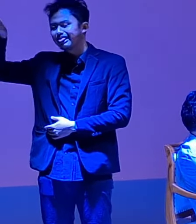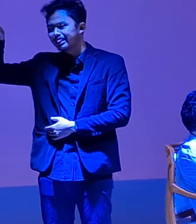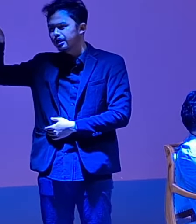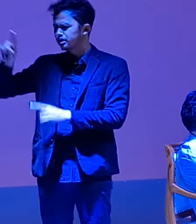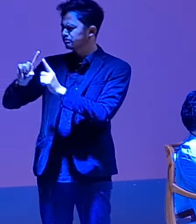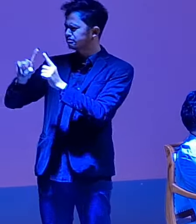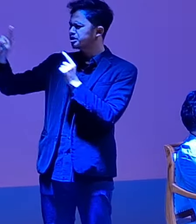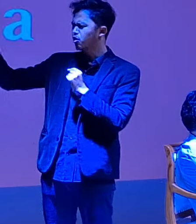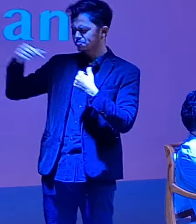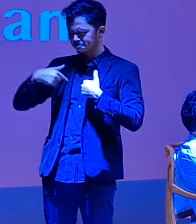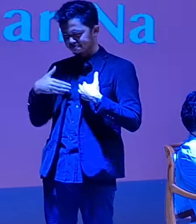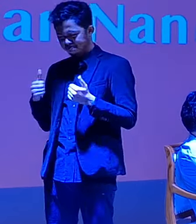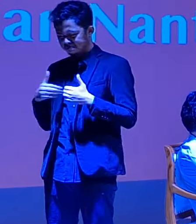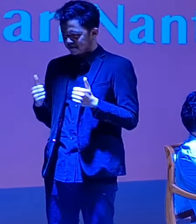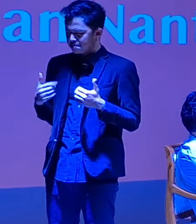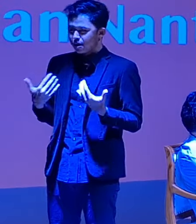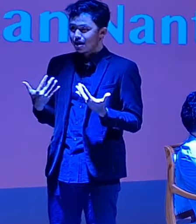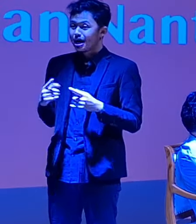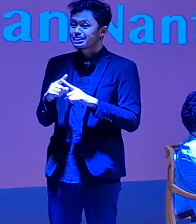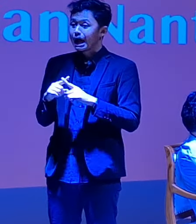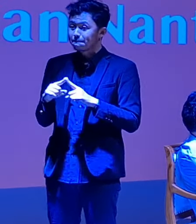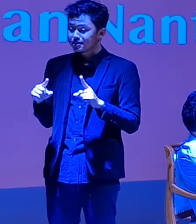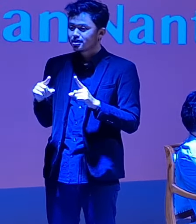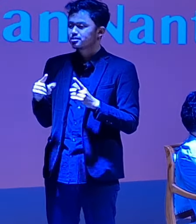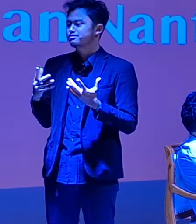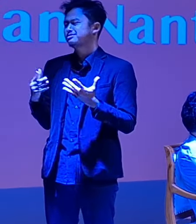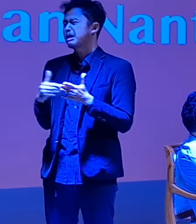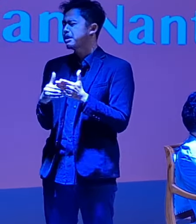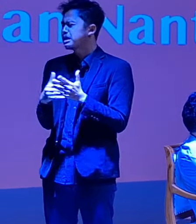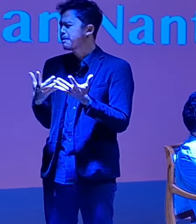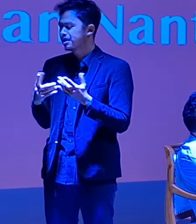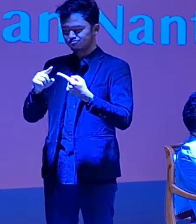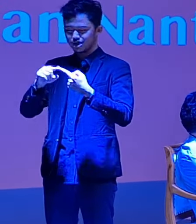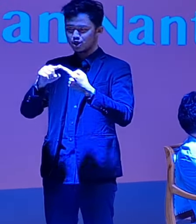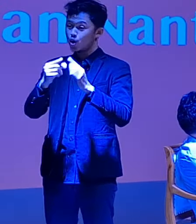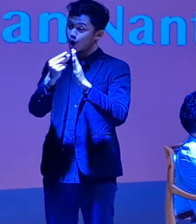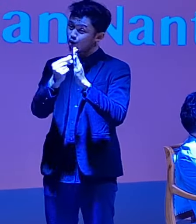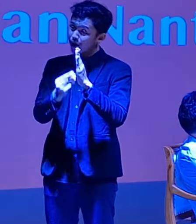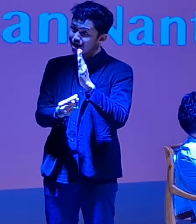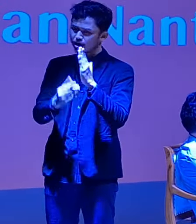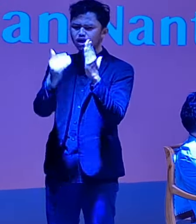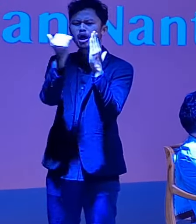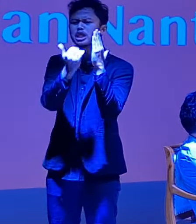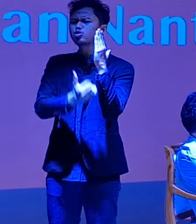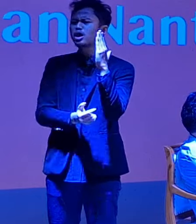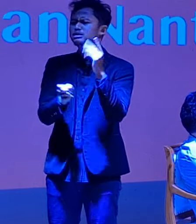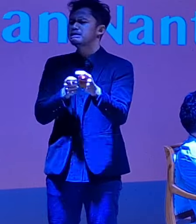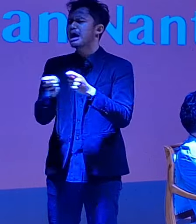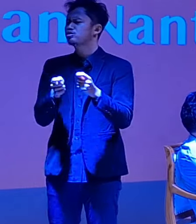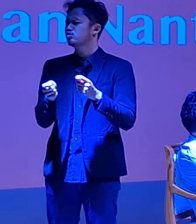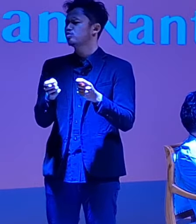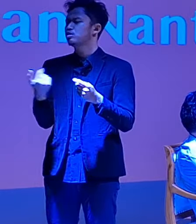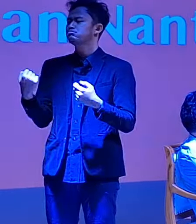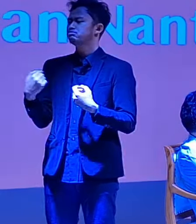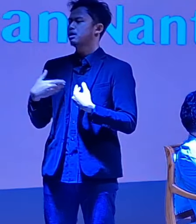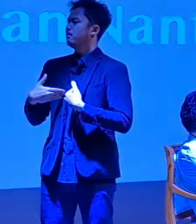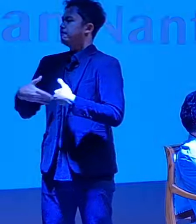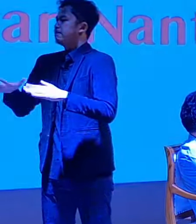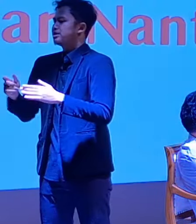ada ketentuan-ketentuan keuangan yang harus ditaati. Di situ